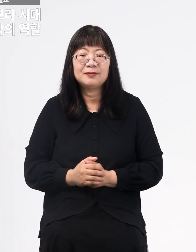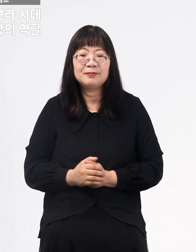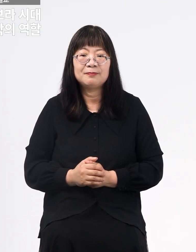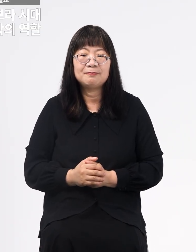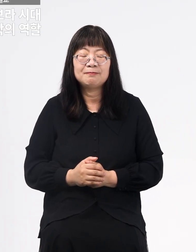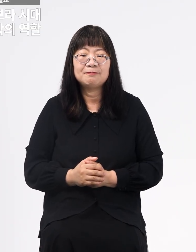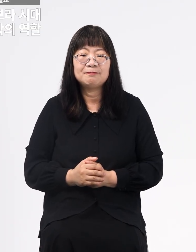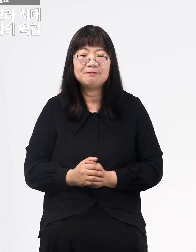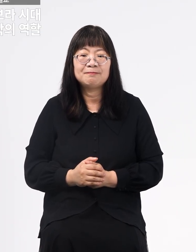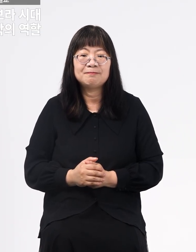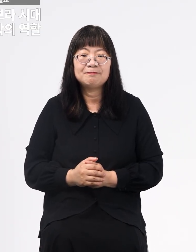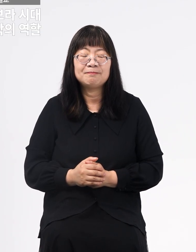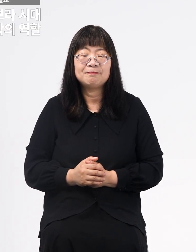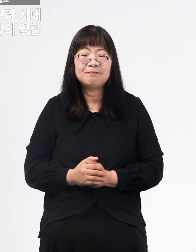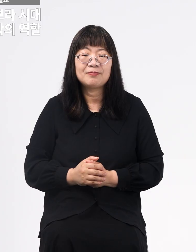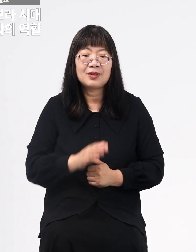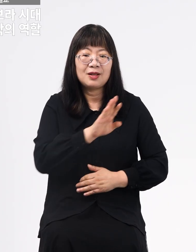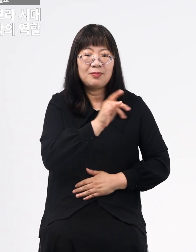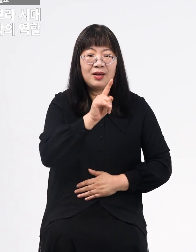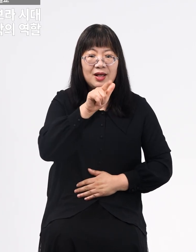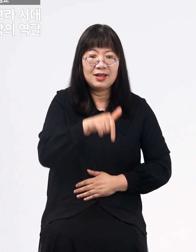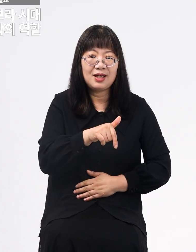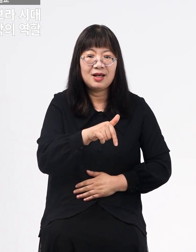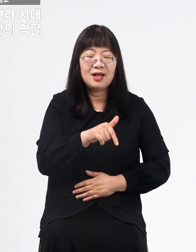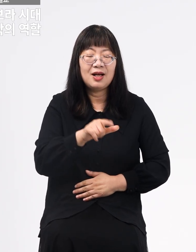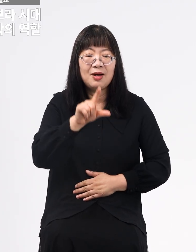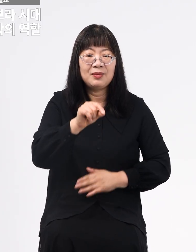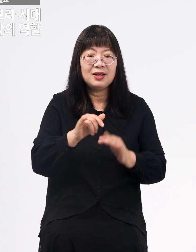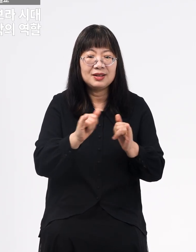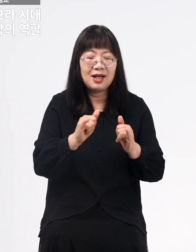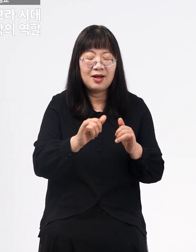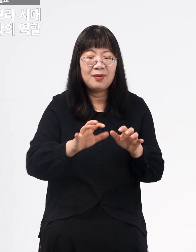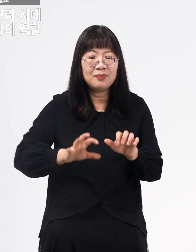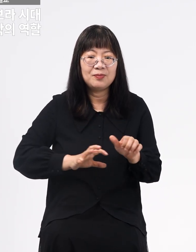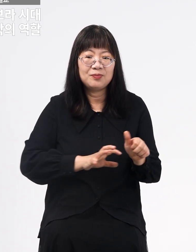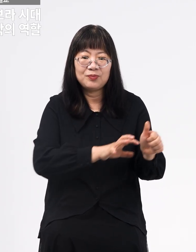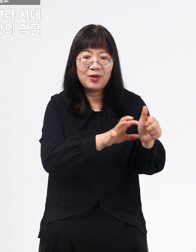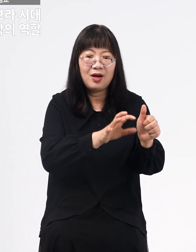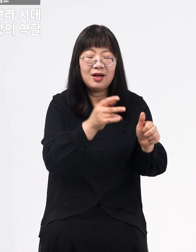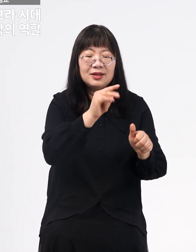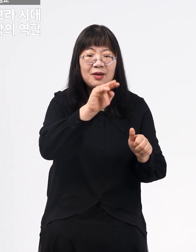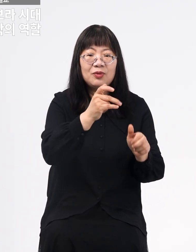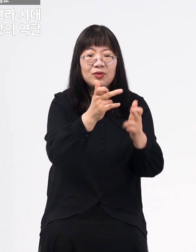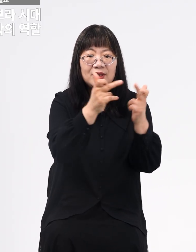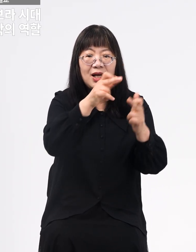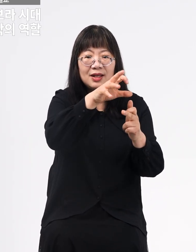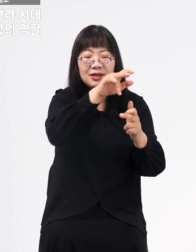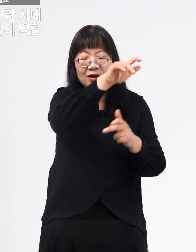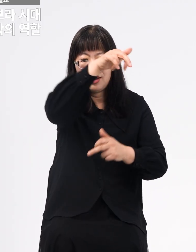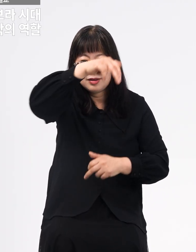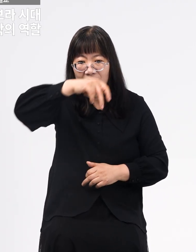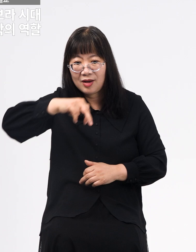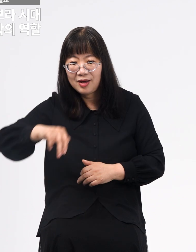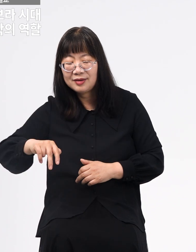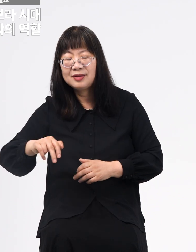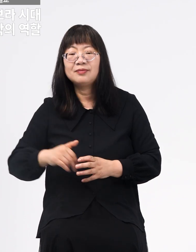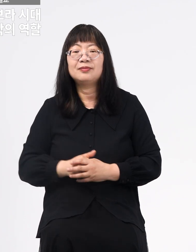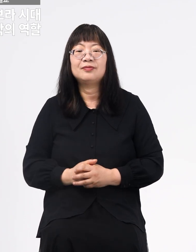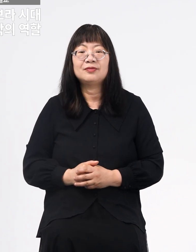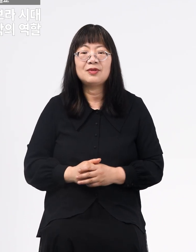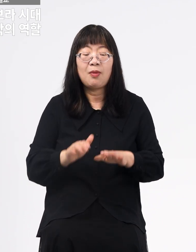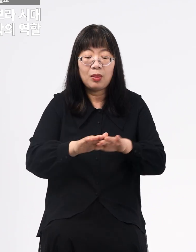아니하시느냐 하는지라. 이에 바락이 10,000명을 거느리고 다볼산에서 내려가니, 평지로